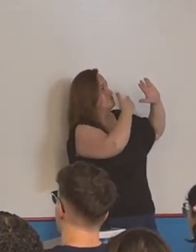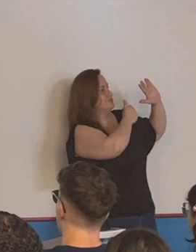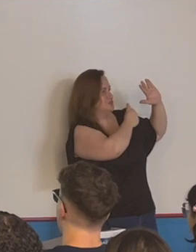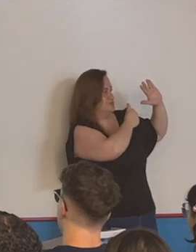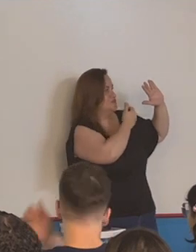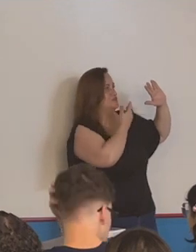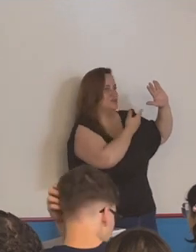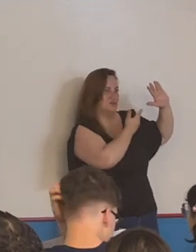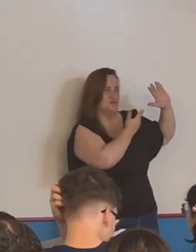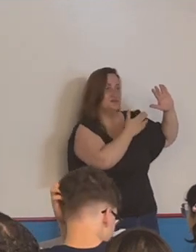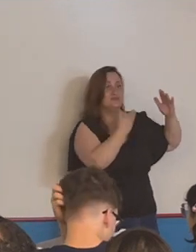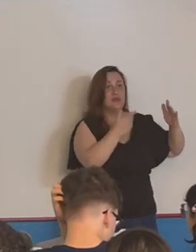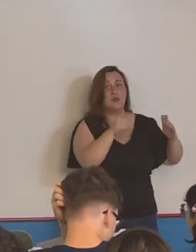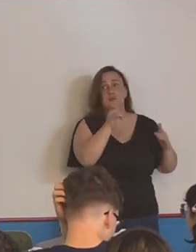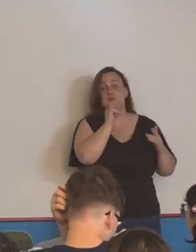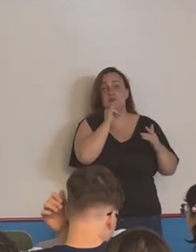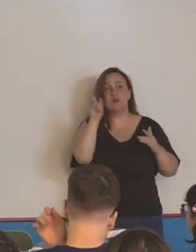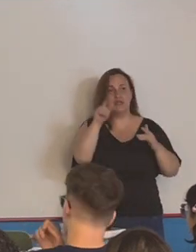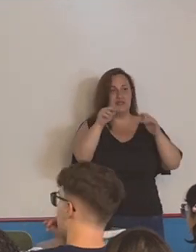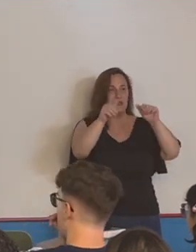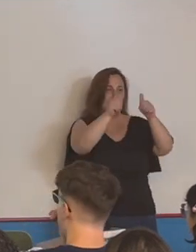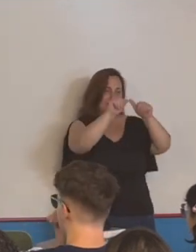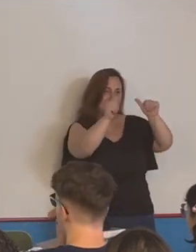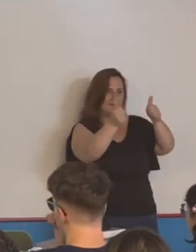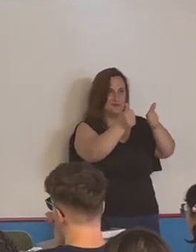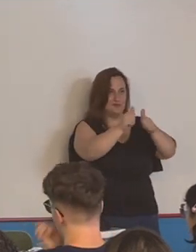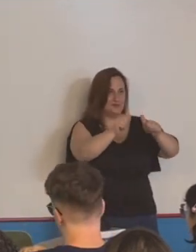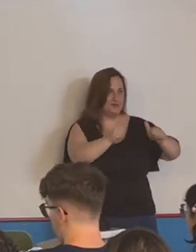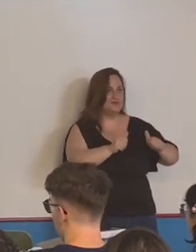Então, essa escultura aqui,